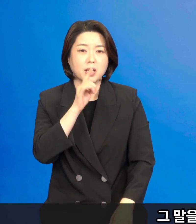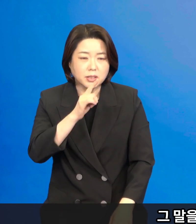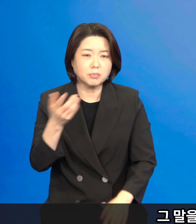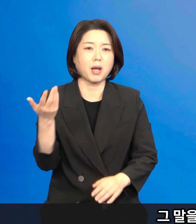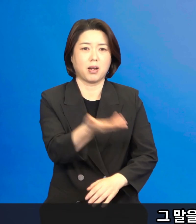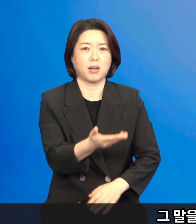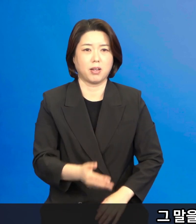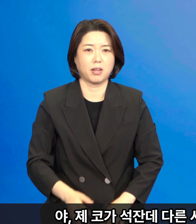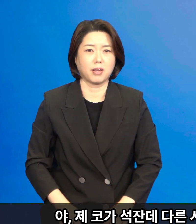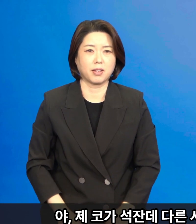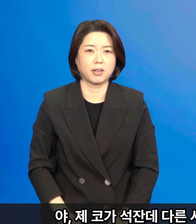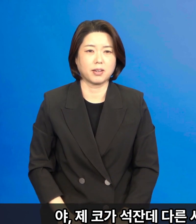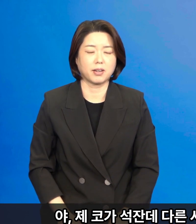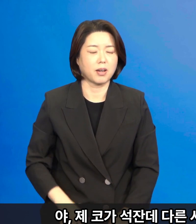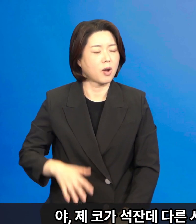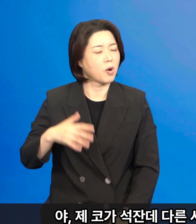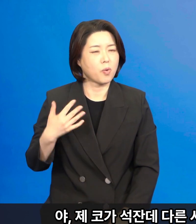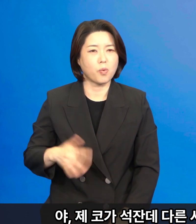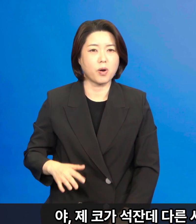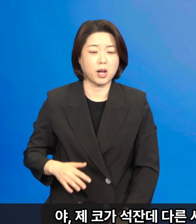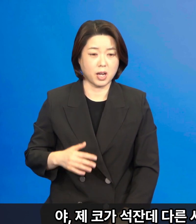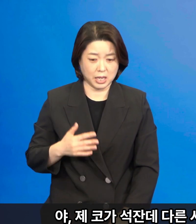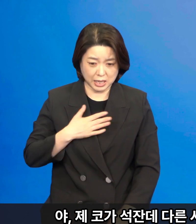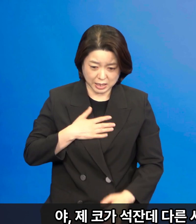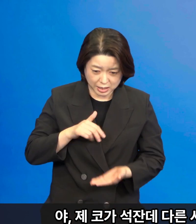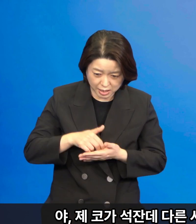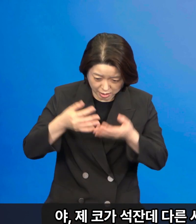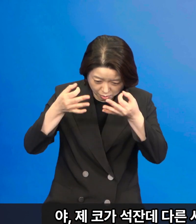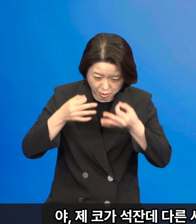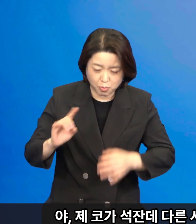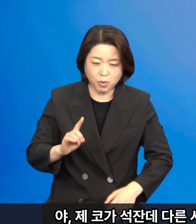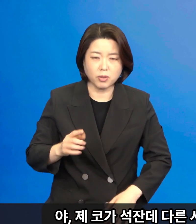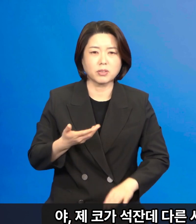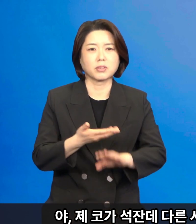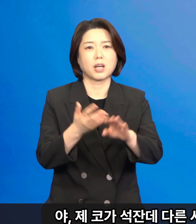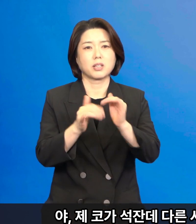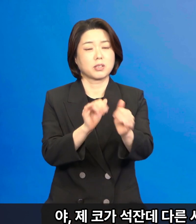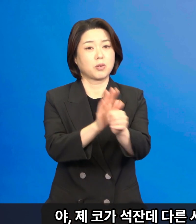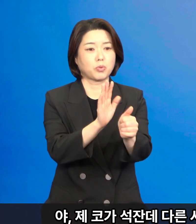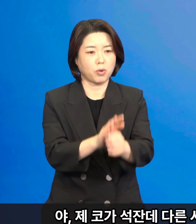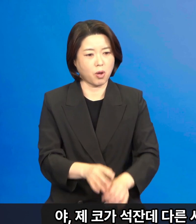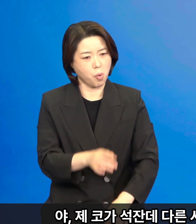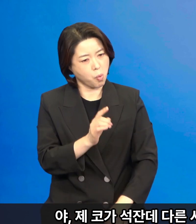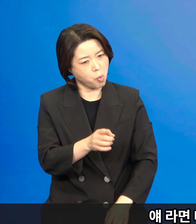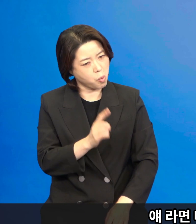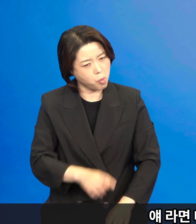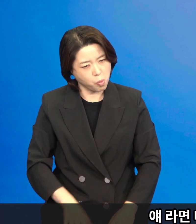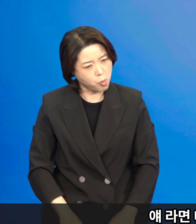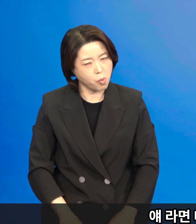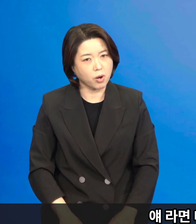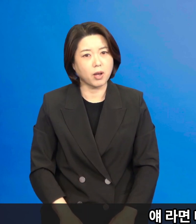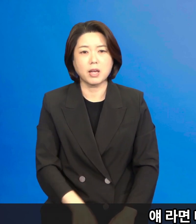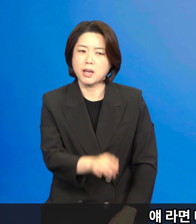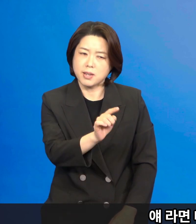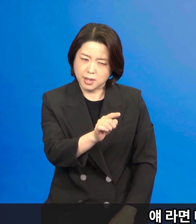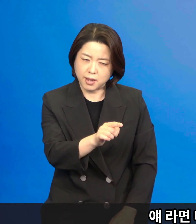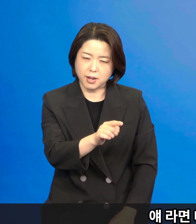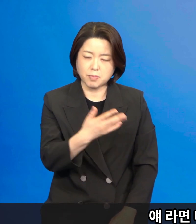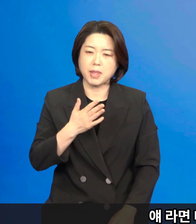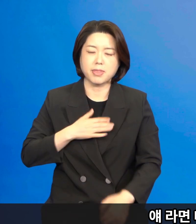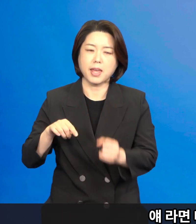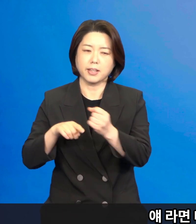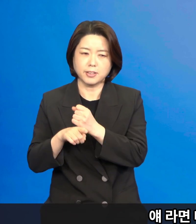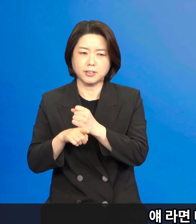거예요. 야, 제코가 석자인데 다른 사람 도와주네. 뭐 이런 놈이 다 있지? 얘라면 내